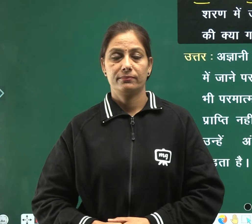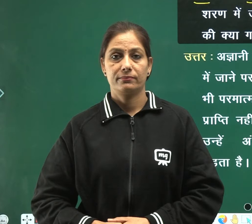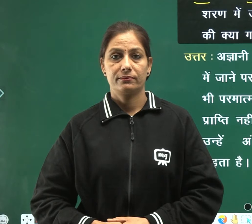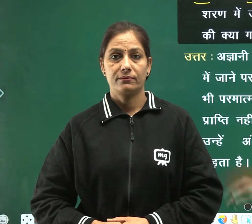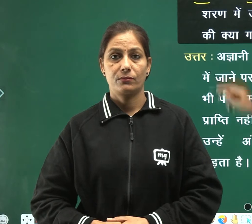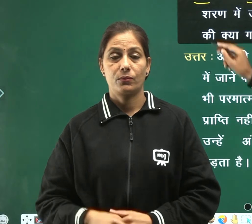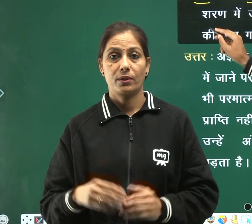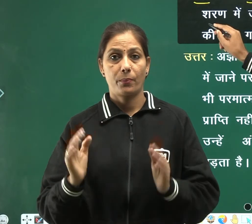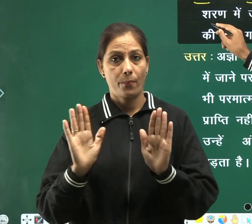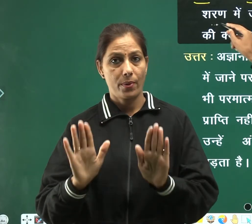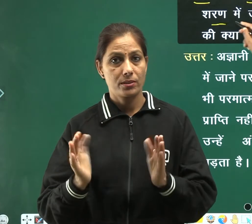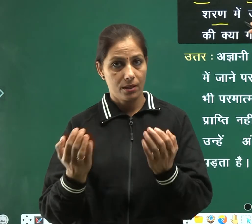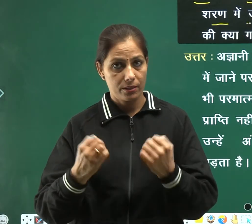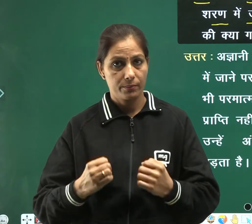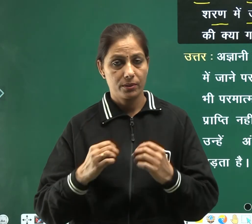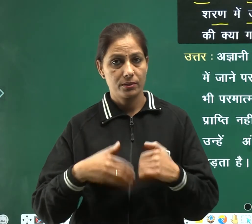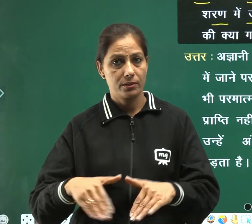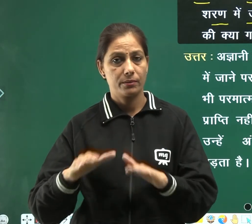शरण में जाने पर